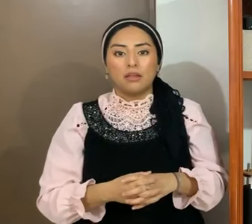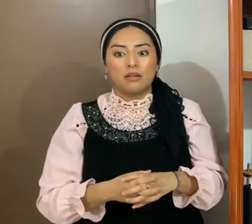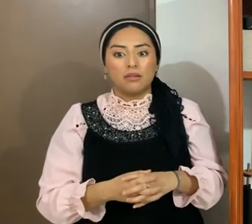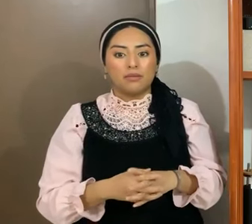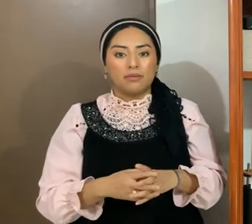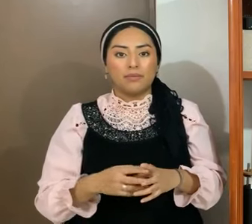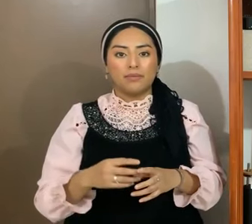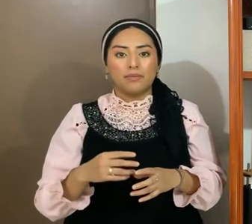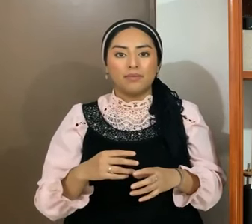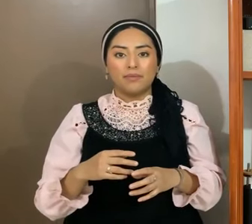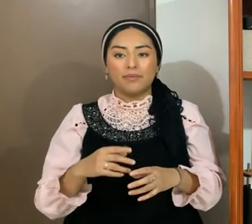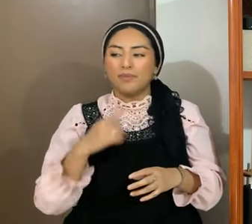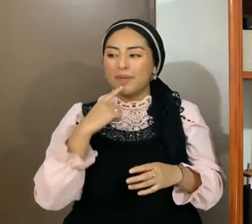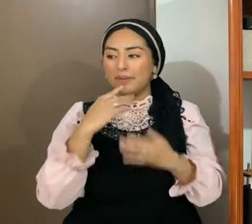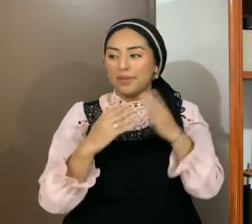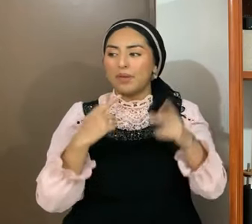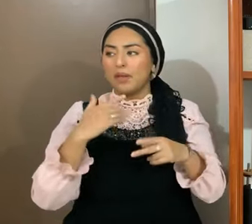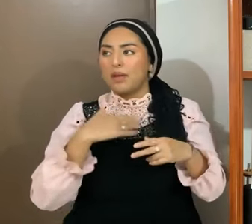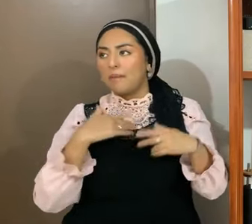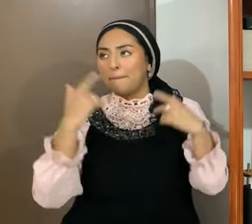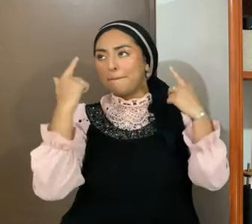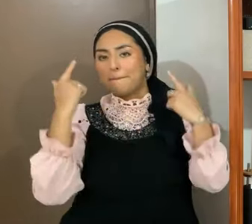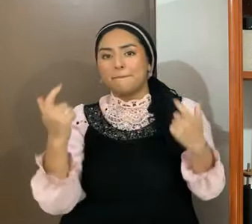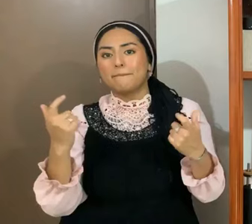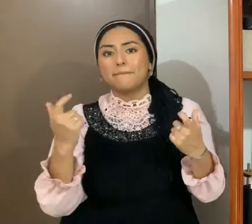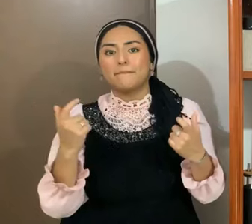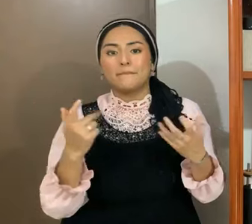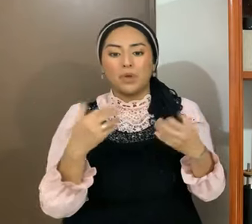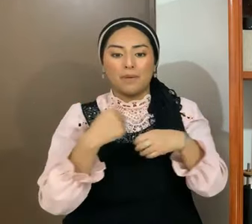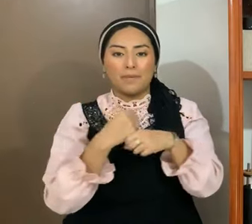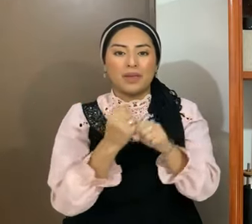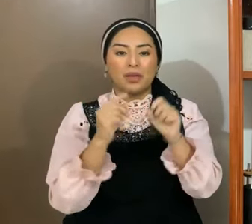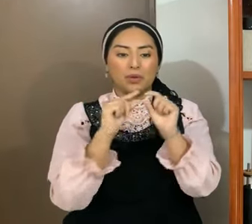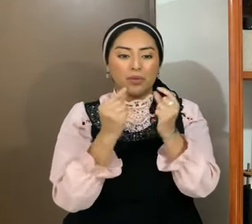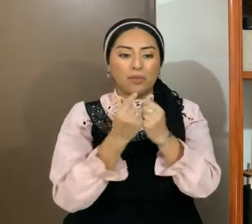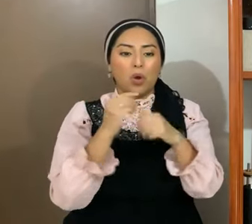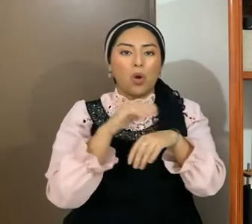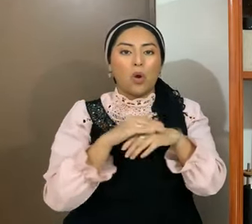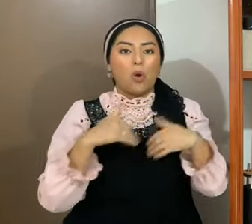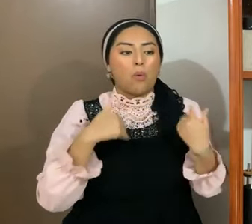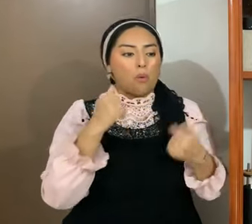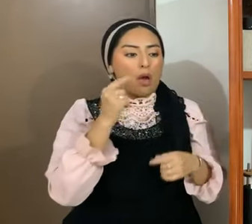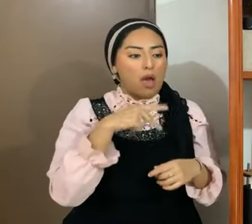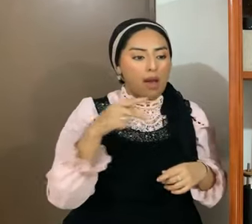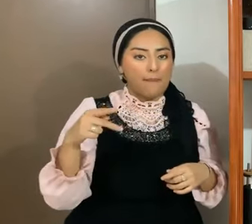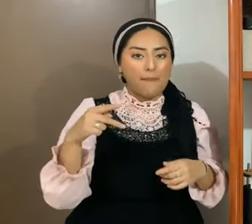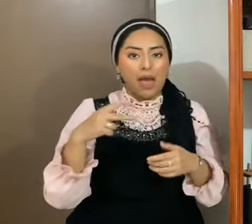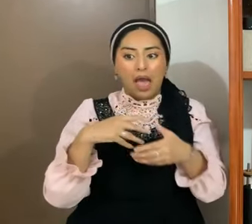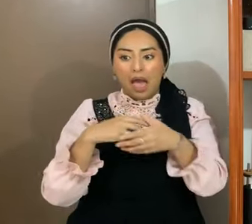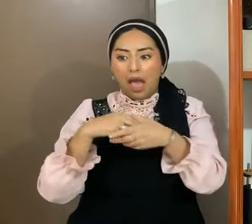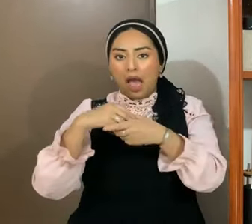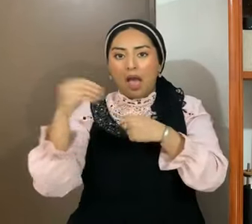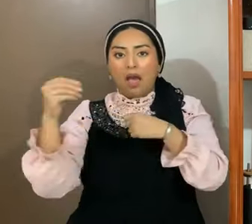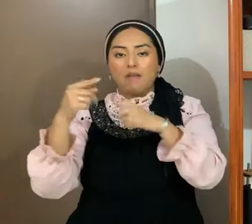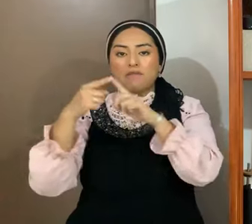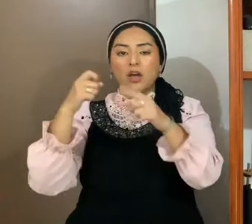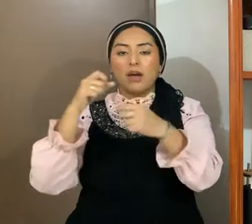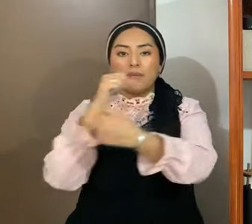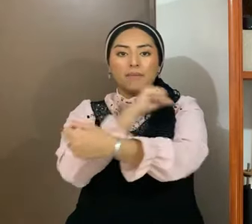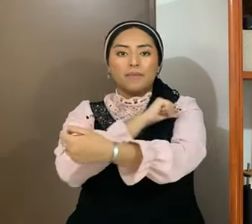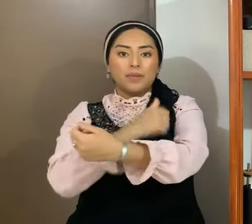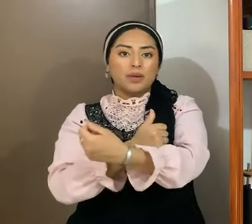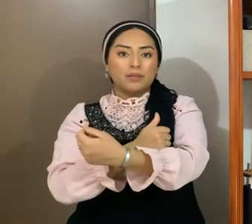desde quienes se dice el gran fulano hasta los que quieren hacer grupos en WhatsApp, grupos aquí, grupos allá, fuera de la vista de las